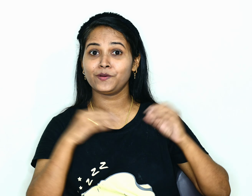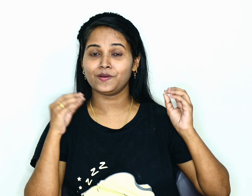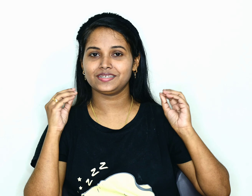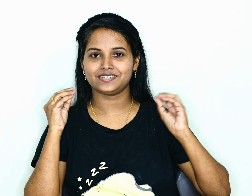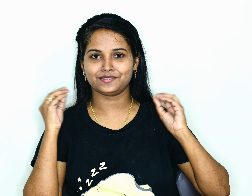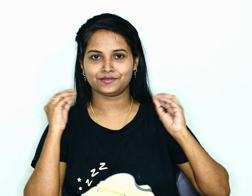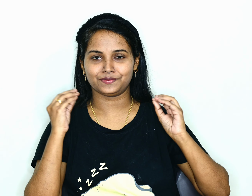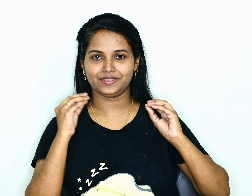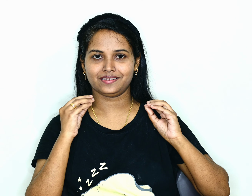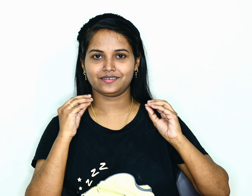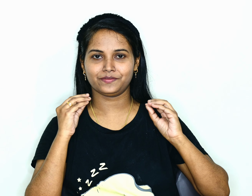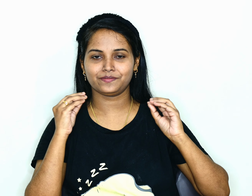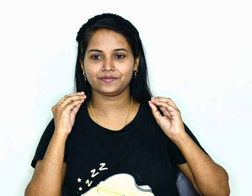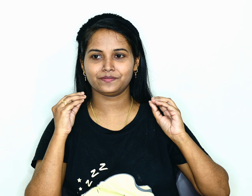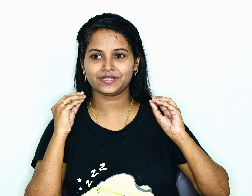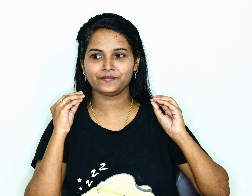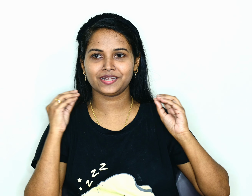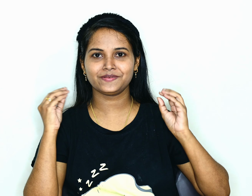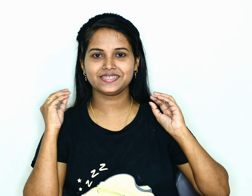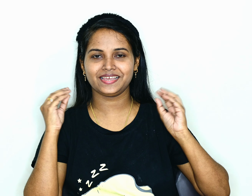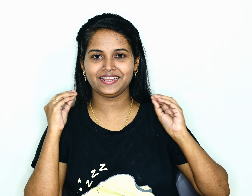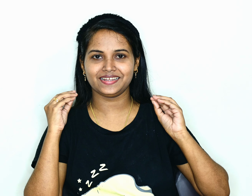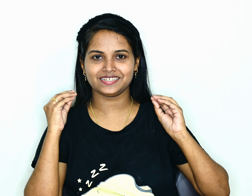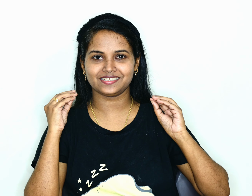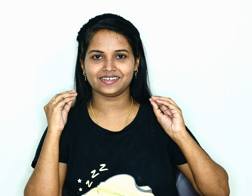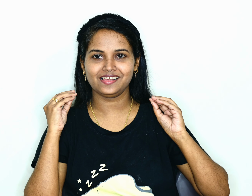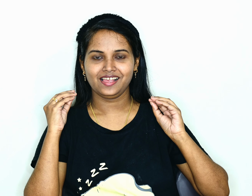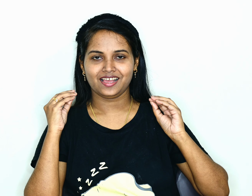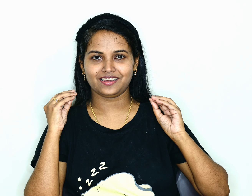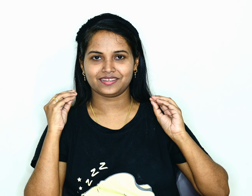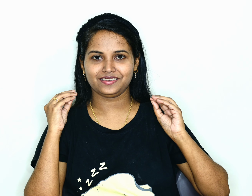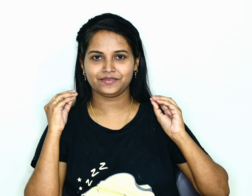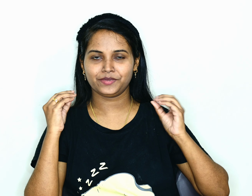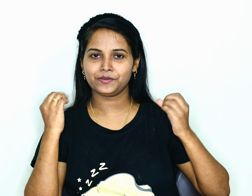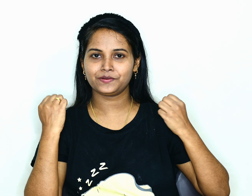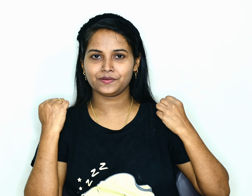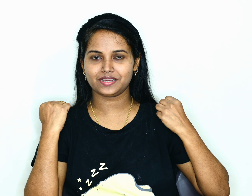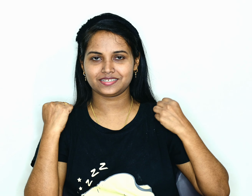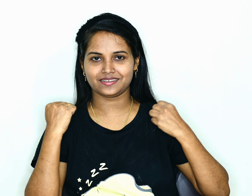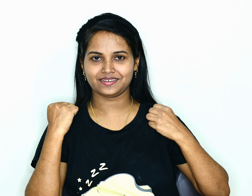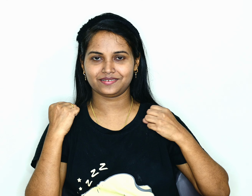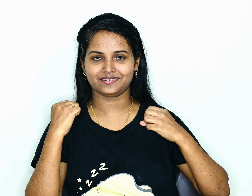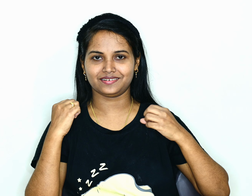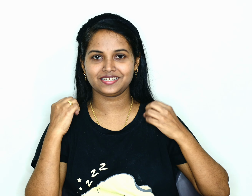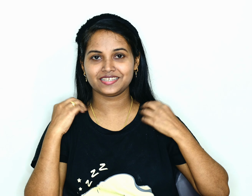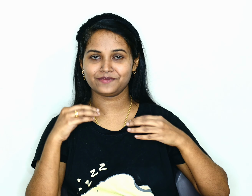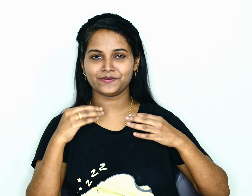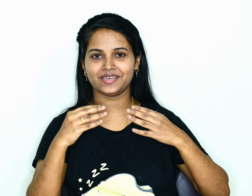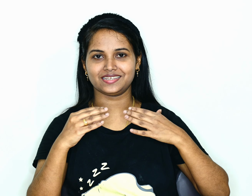बहुत अच्छे से सोई। मतलब मेरा बस यही इंटेंशन था कि बेबी को अच्छा अच्छे से बेबी आ